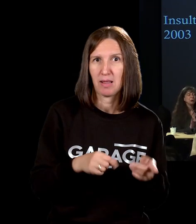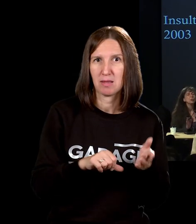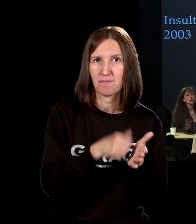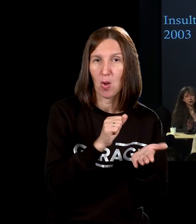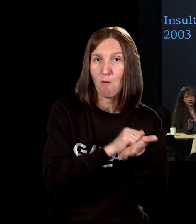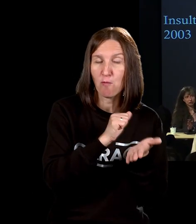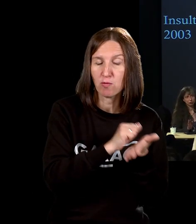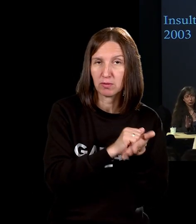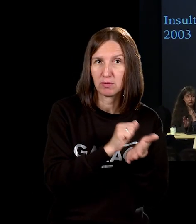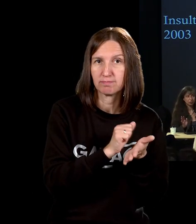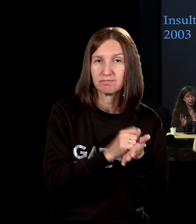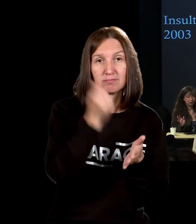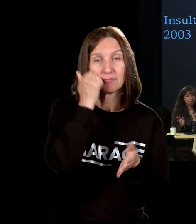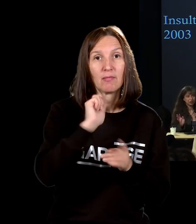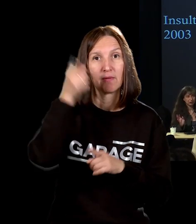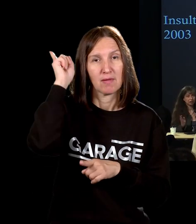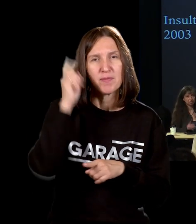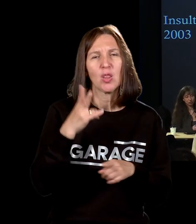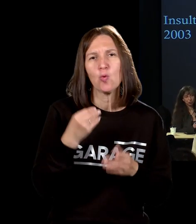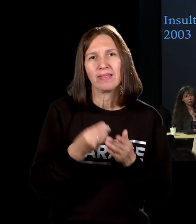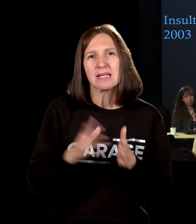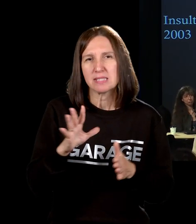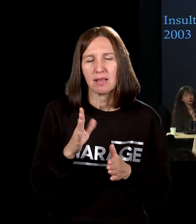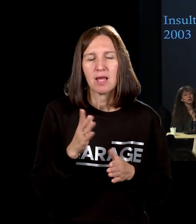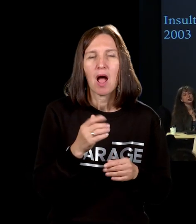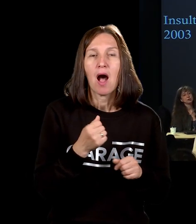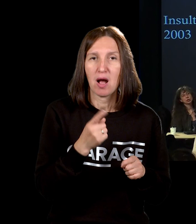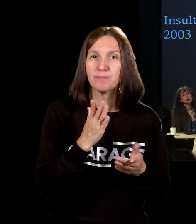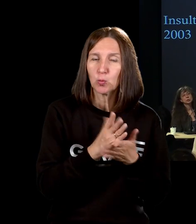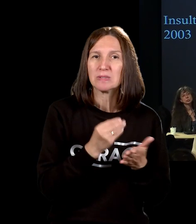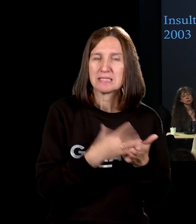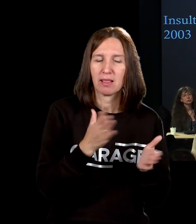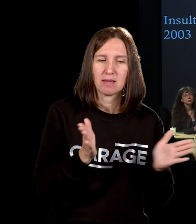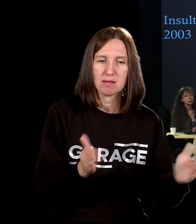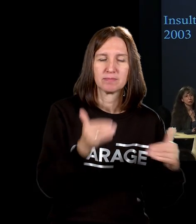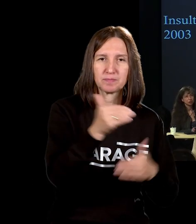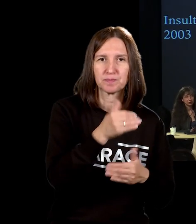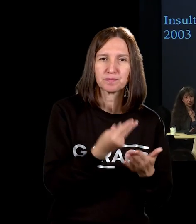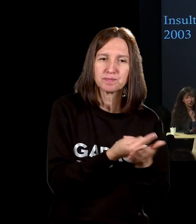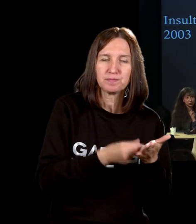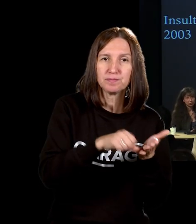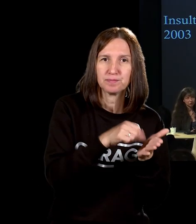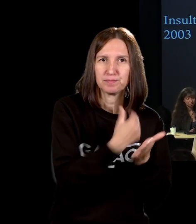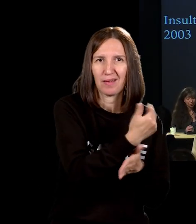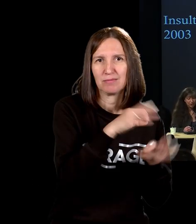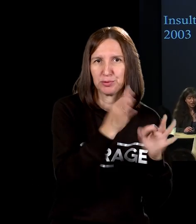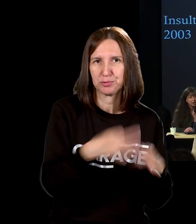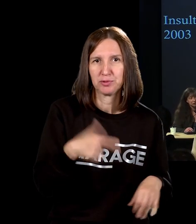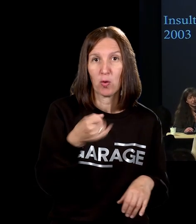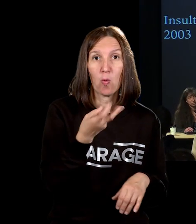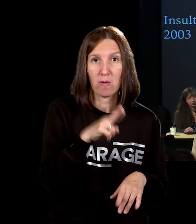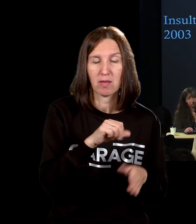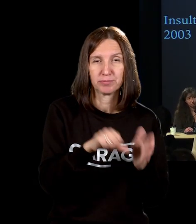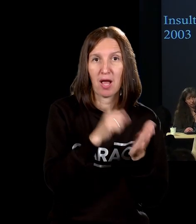там не очень ценный, но все-таки ценный, старинный, это такое произведение классического искусства. Но все равно афорта, да, это тиражные вещи.